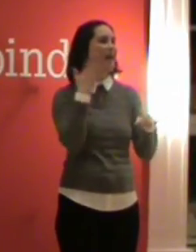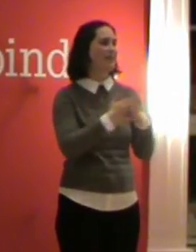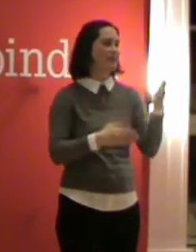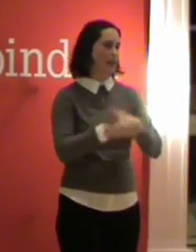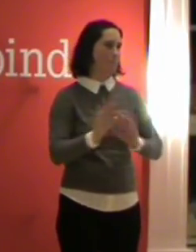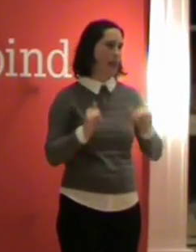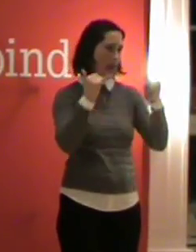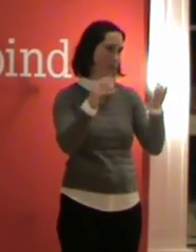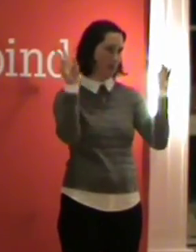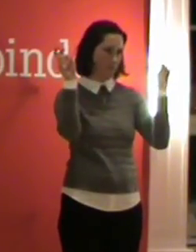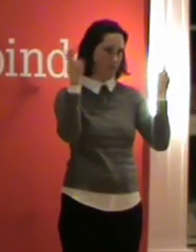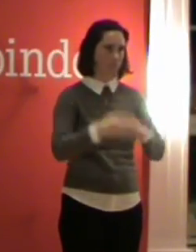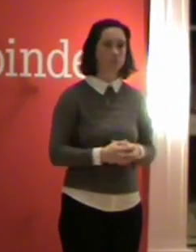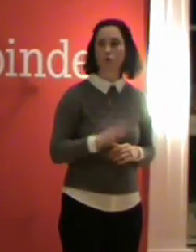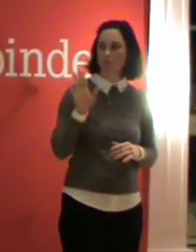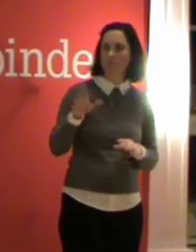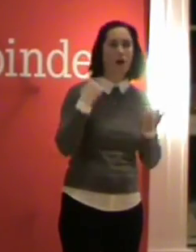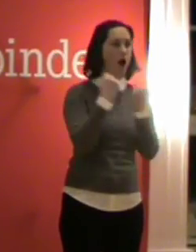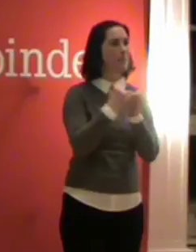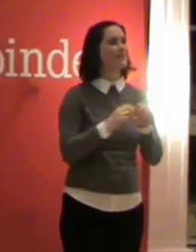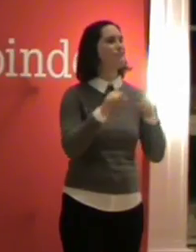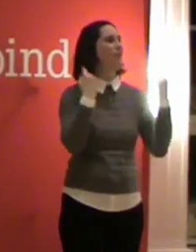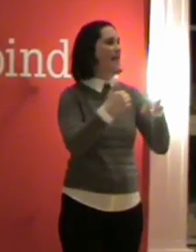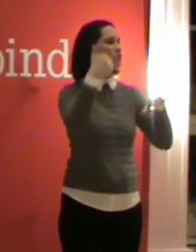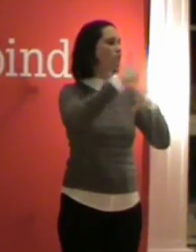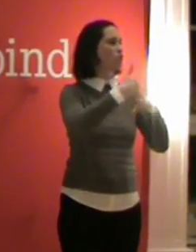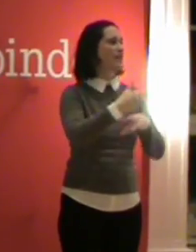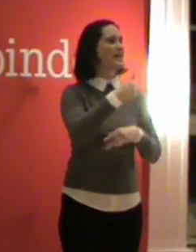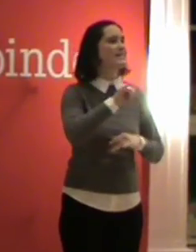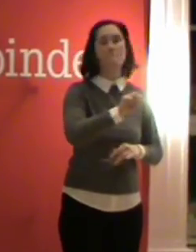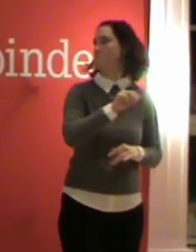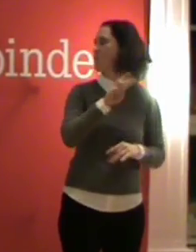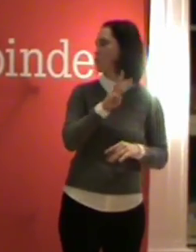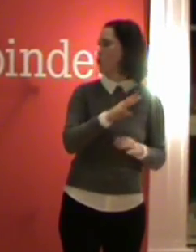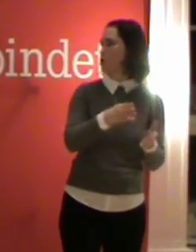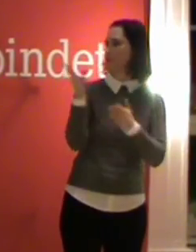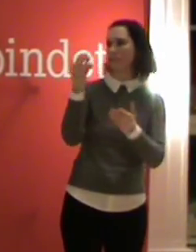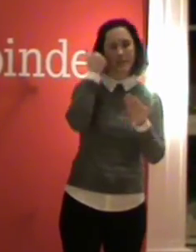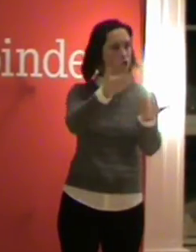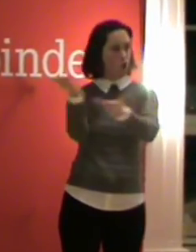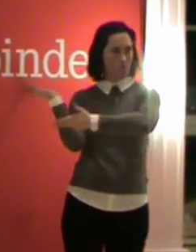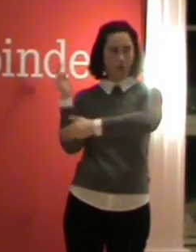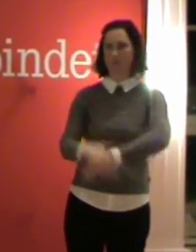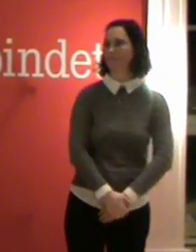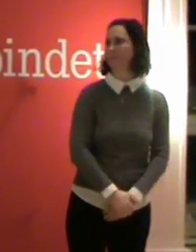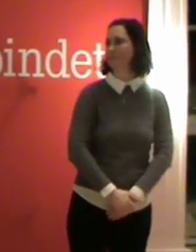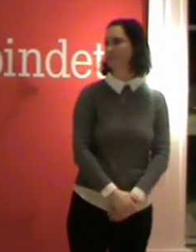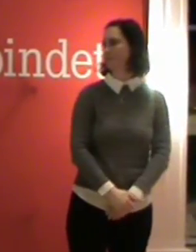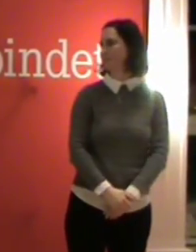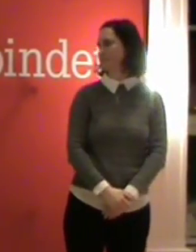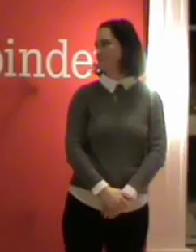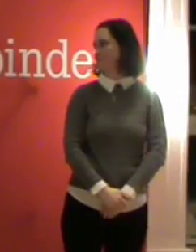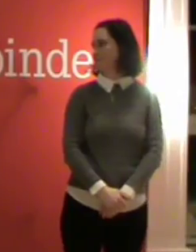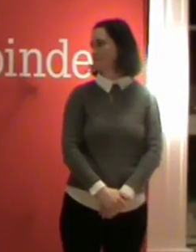Leben und insbesondere die Arbeit von dem Vereinsvorsitzenden Tim Böhl, den ich jetzt gerne mal vorbitten möchte.